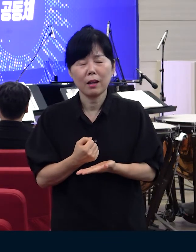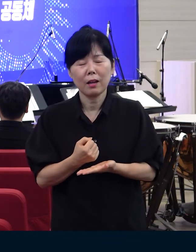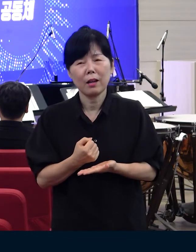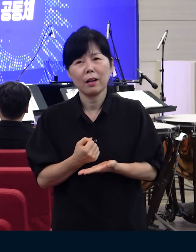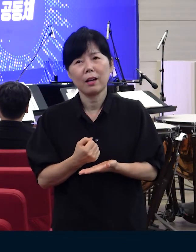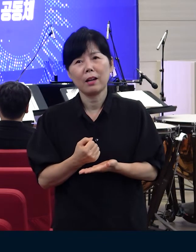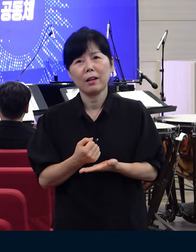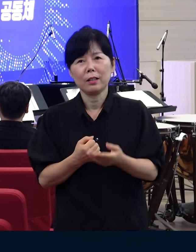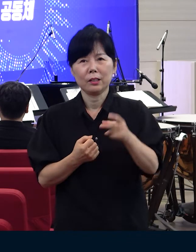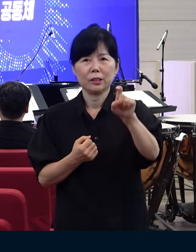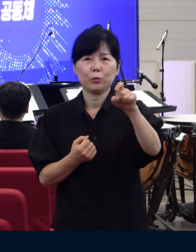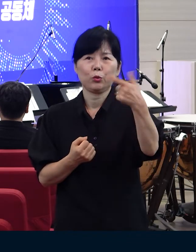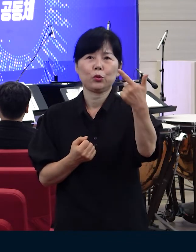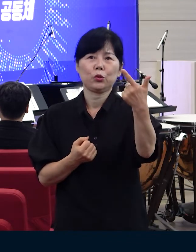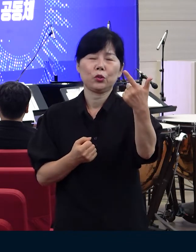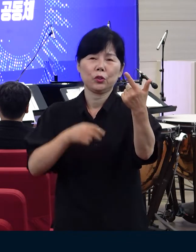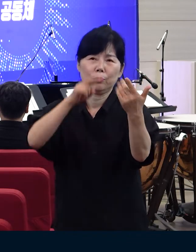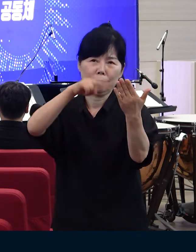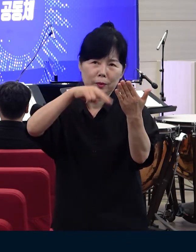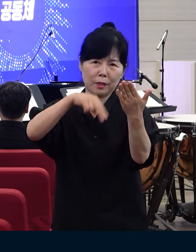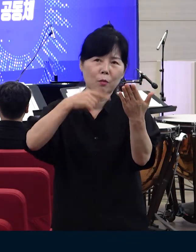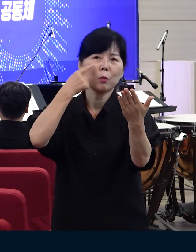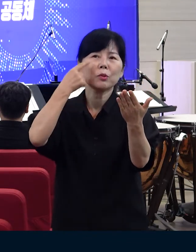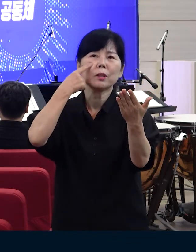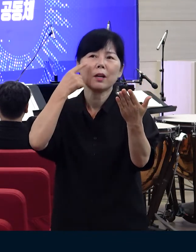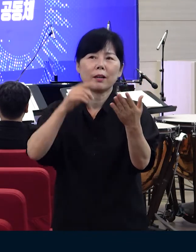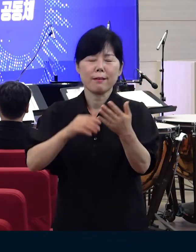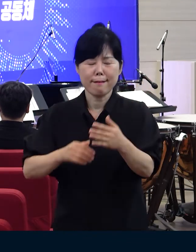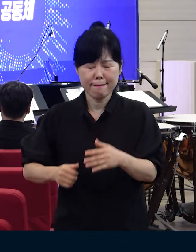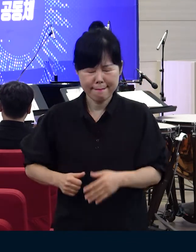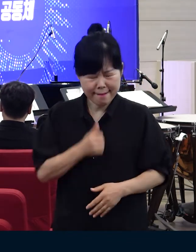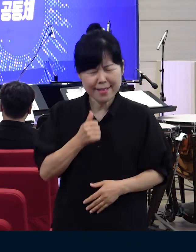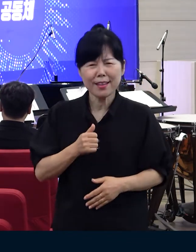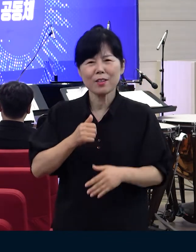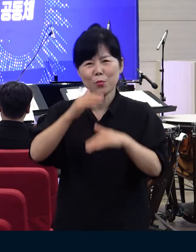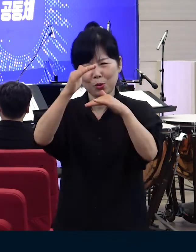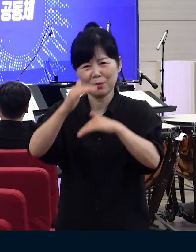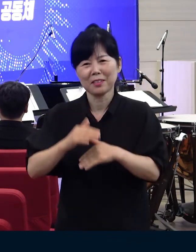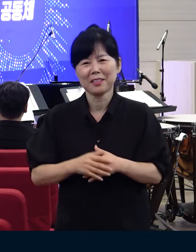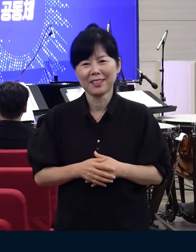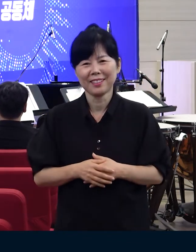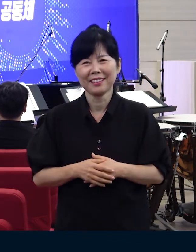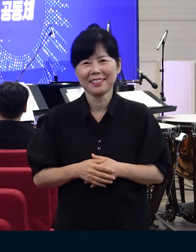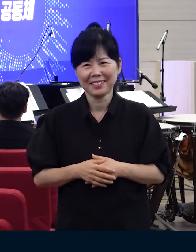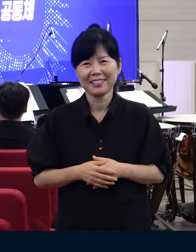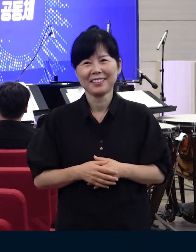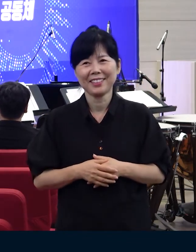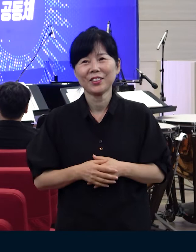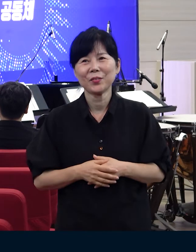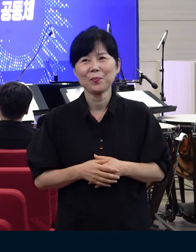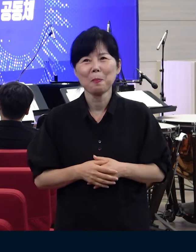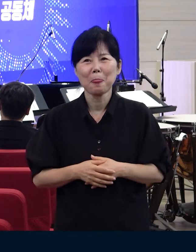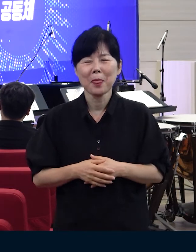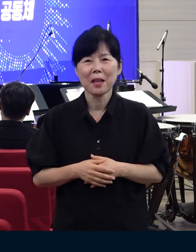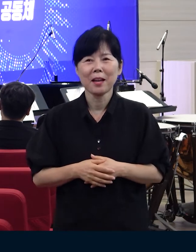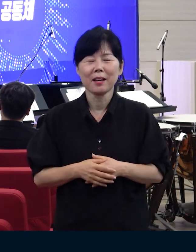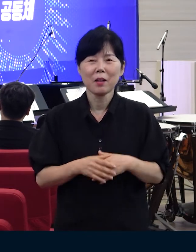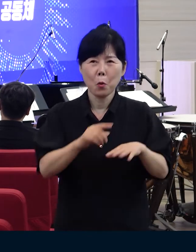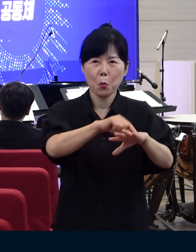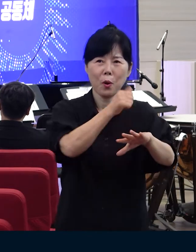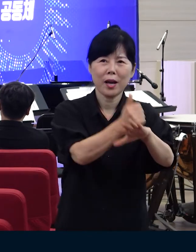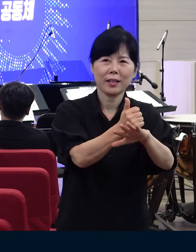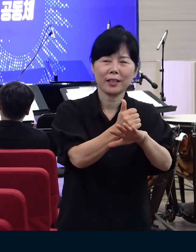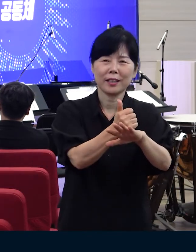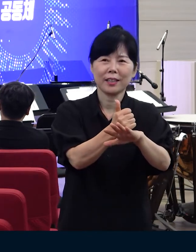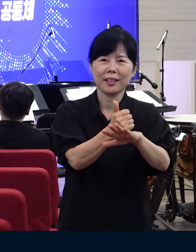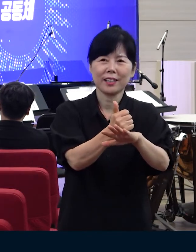16절을 함께 읽겠습니다. 읽고 싶지 않지만 읽어야 합니다. 16절을 함께 읽겠습니다. 이에 바로가